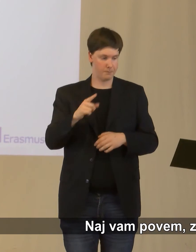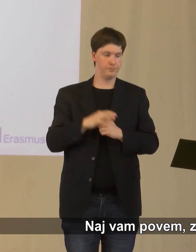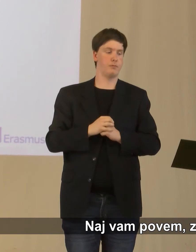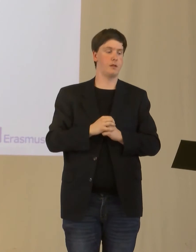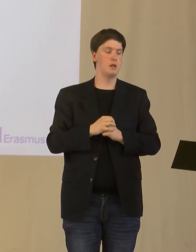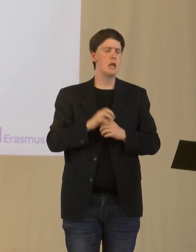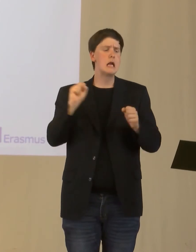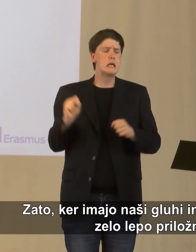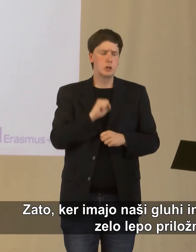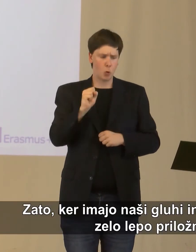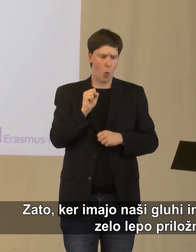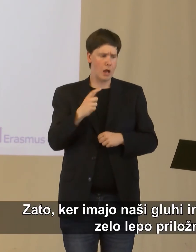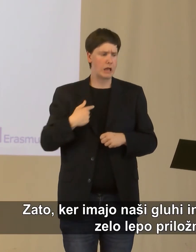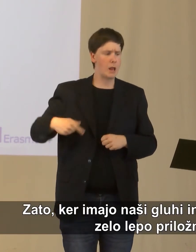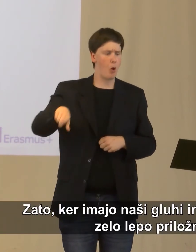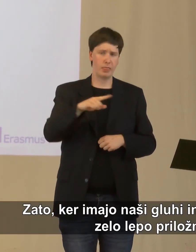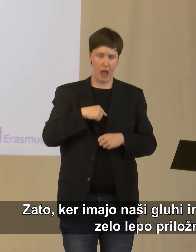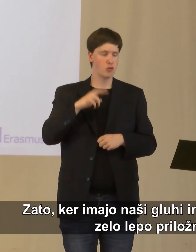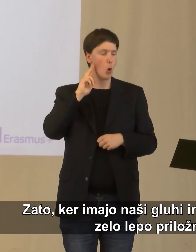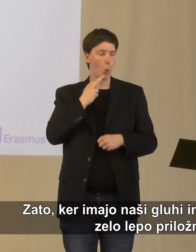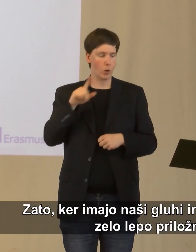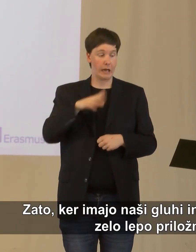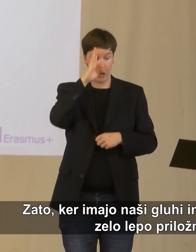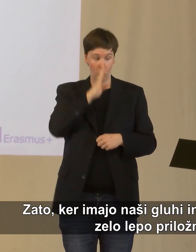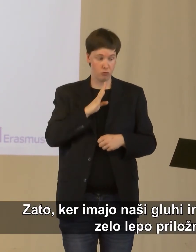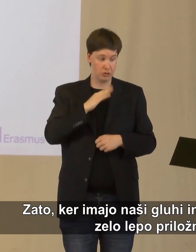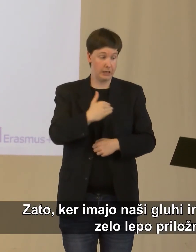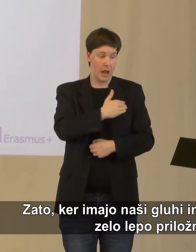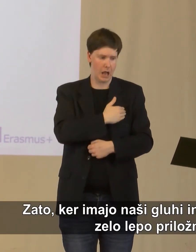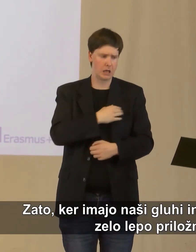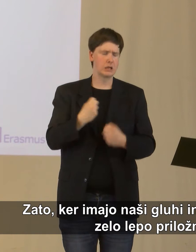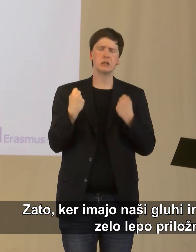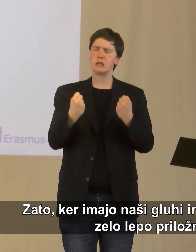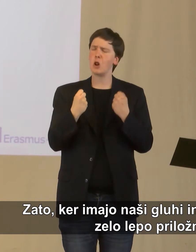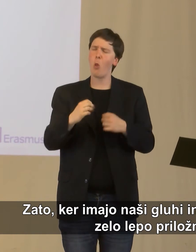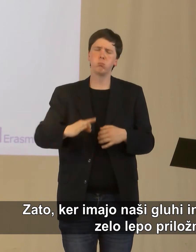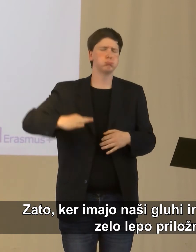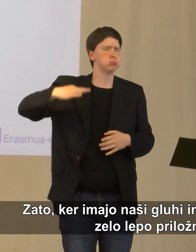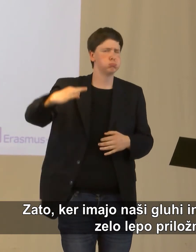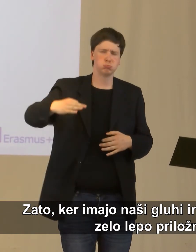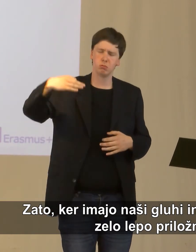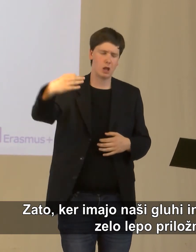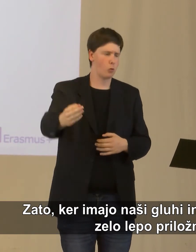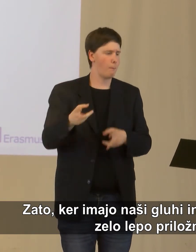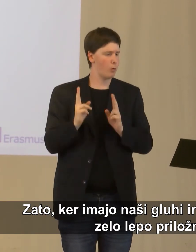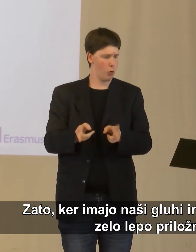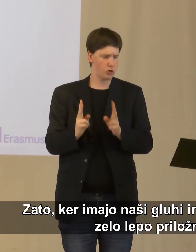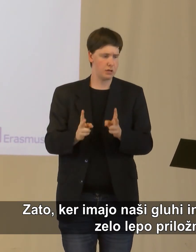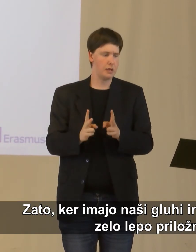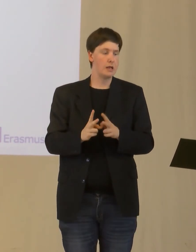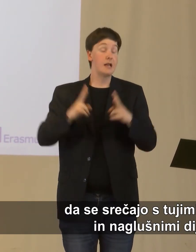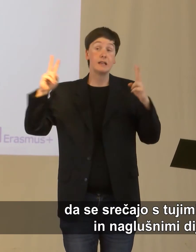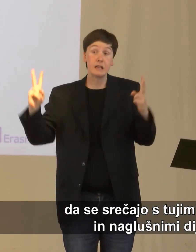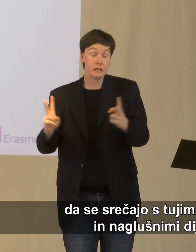povem zakaj. Zato, ker imajo naši gluhi in naglušni dijaki zelo redko